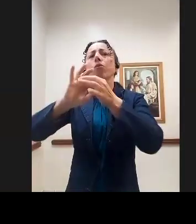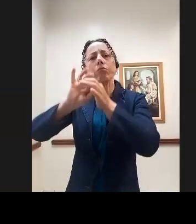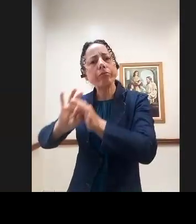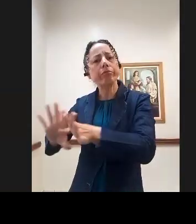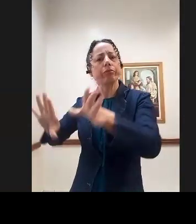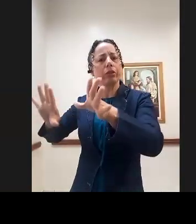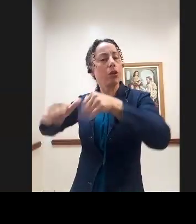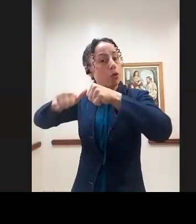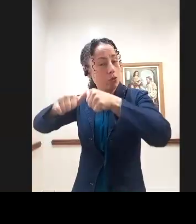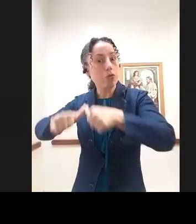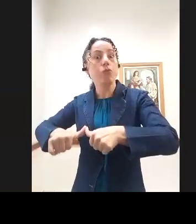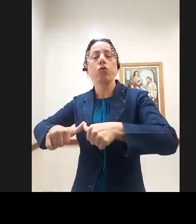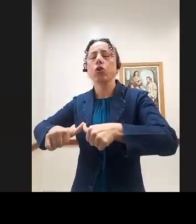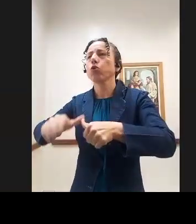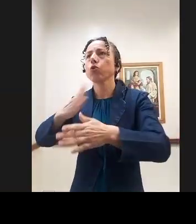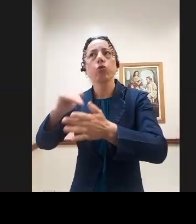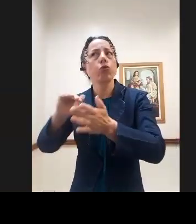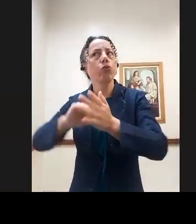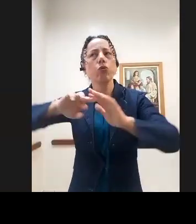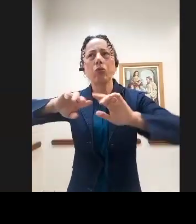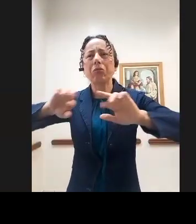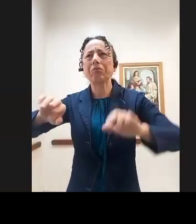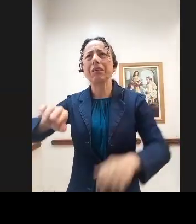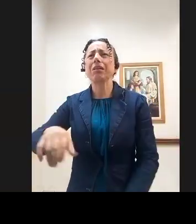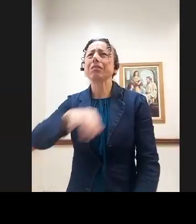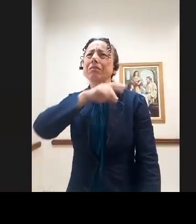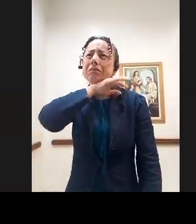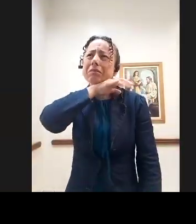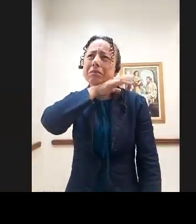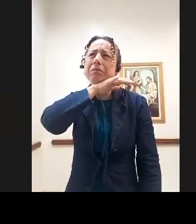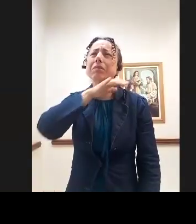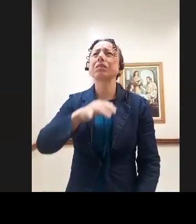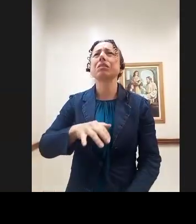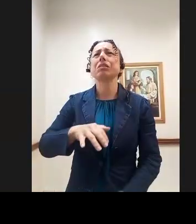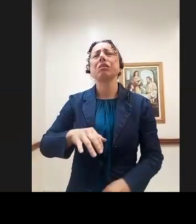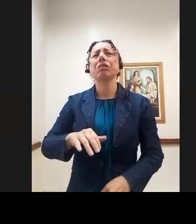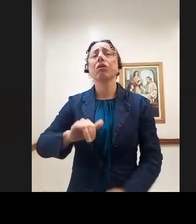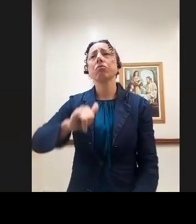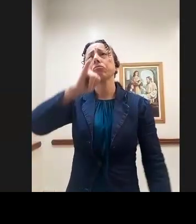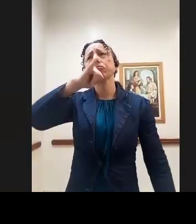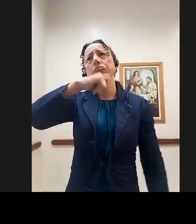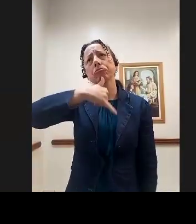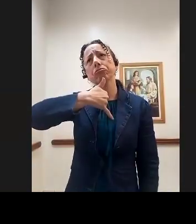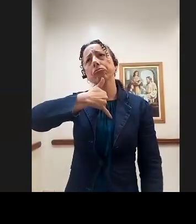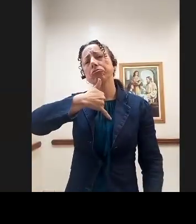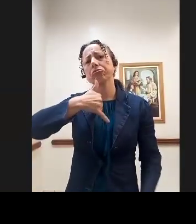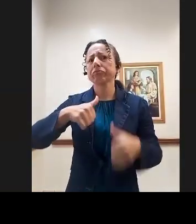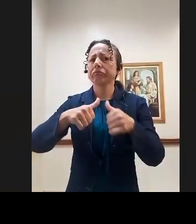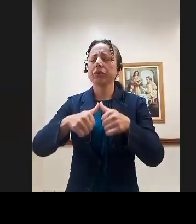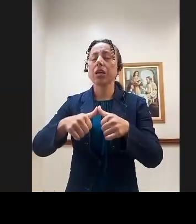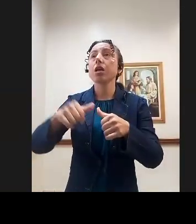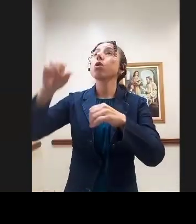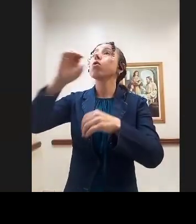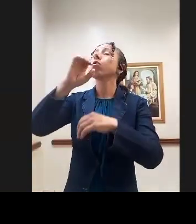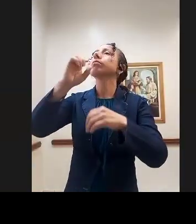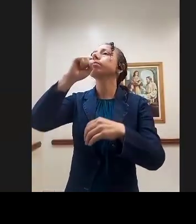das coisas ruins que deixam a gente para baixo. Eu sei que nosso Pai Celestial, Ele nos ama, Ele deu seu